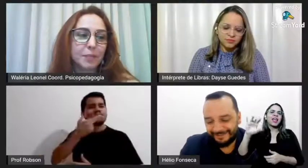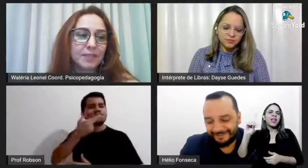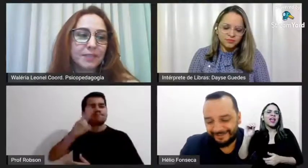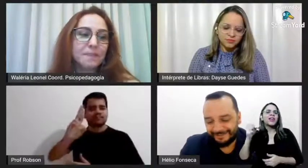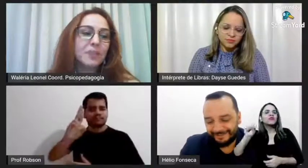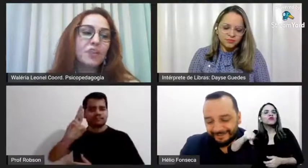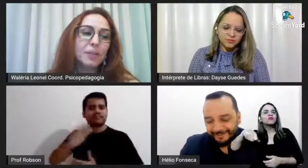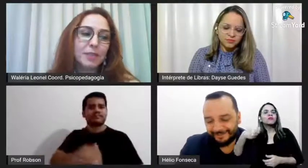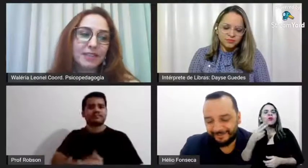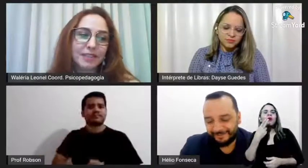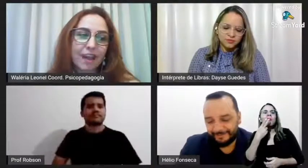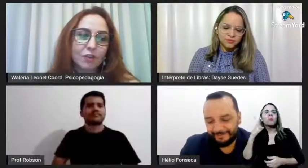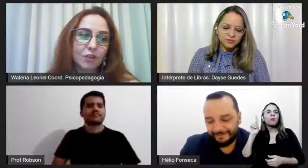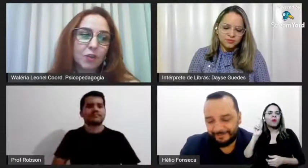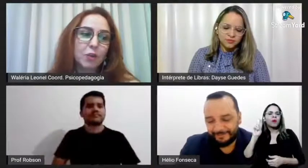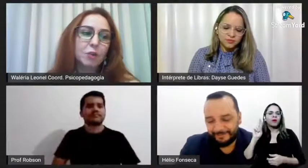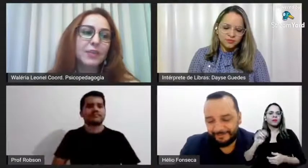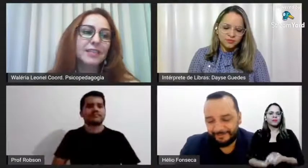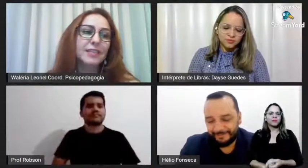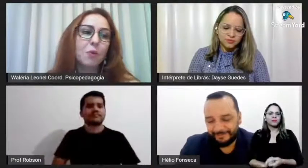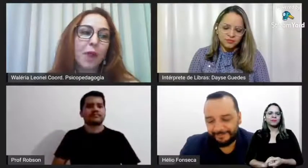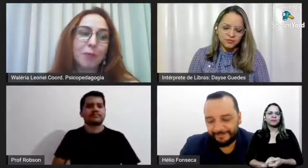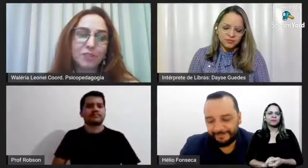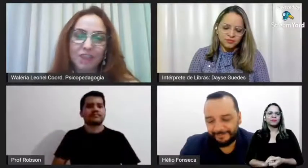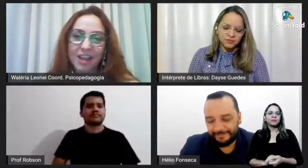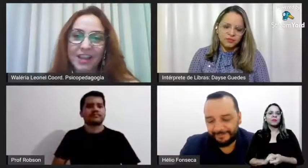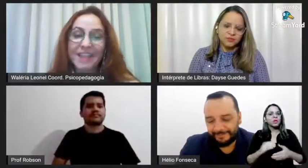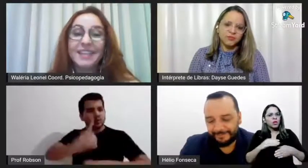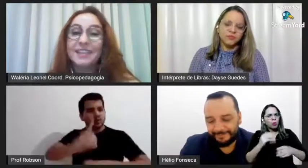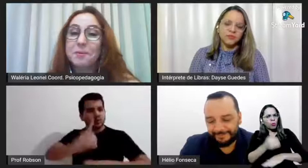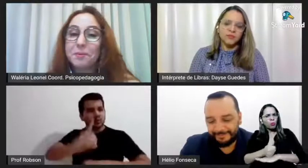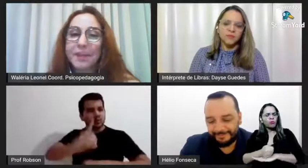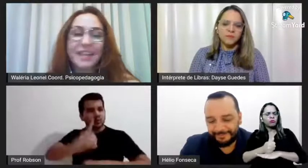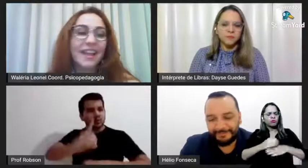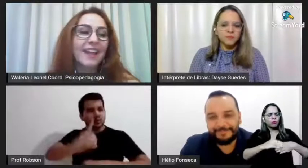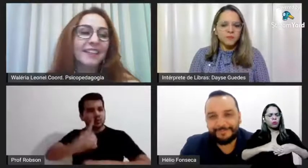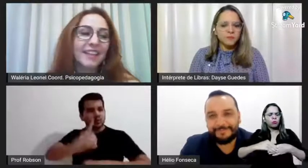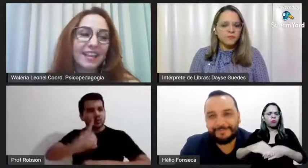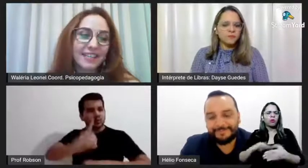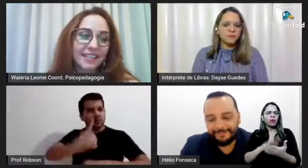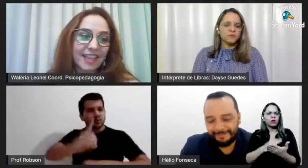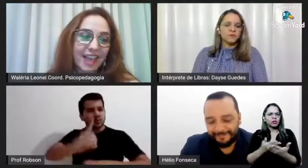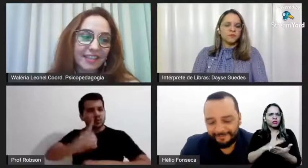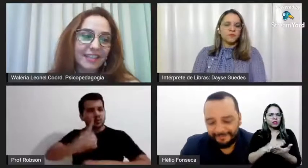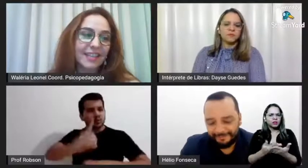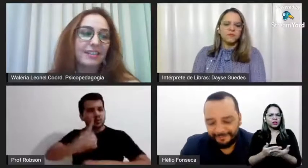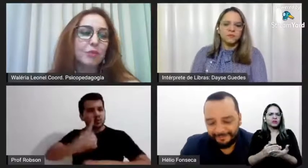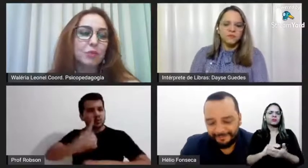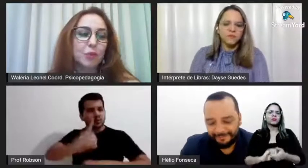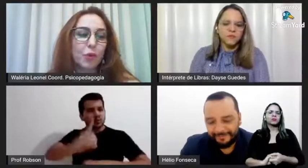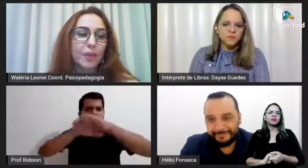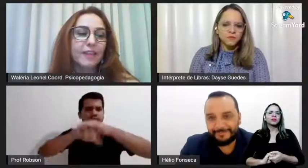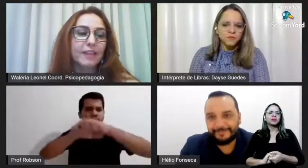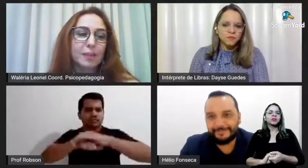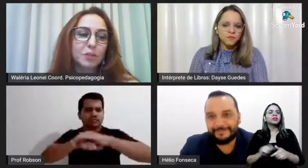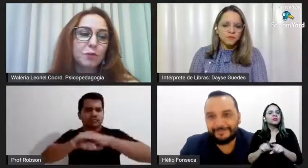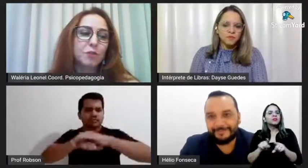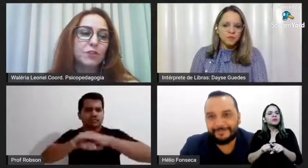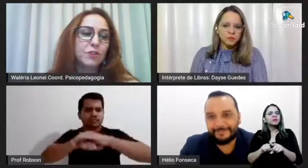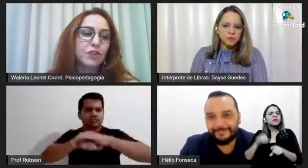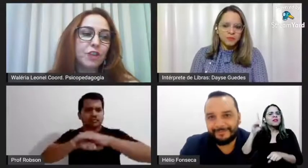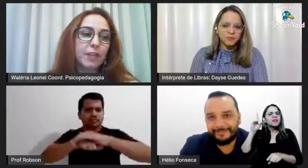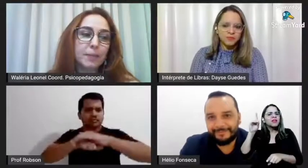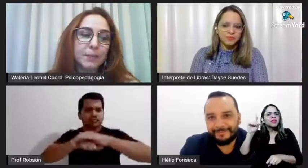de Libras tátil e comunicação áptica. E também a Daisy Guedes, que é tradutora,